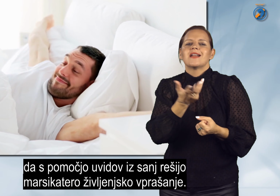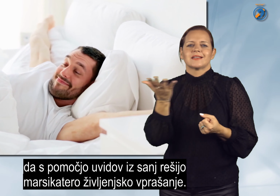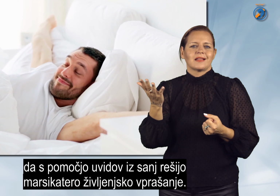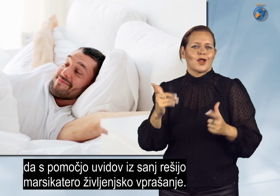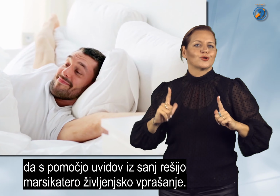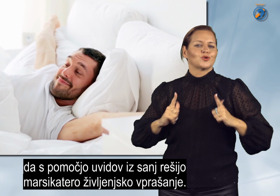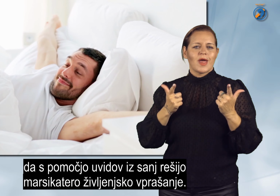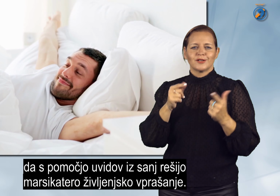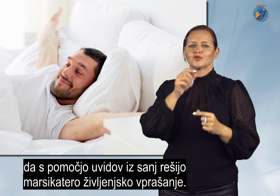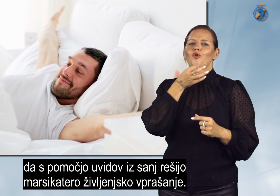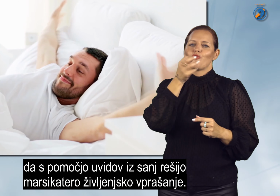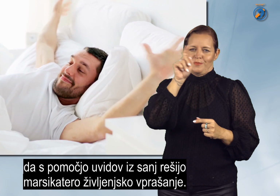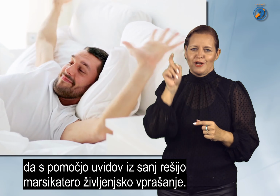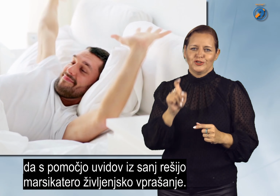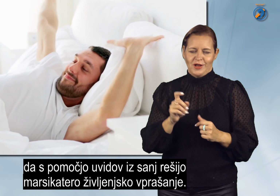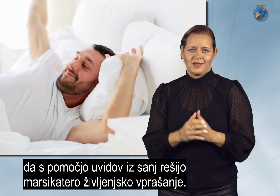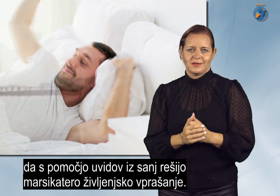življenjsko vprašanje.